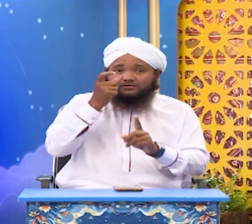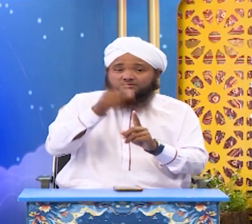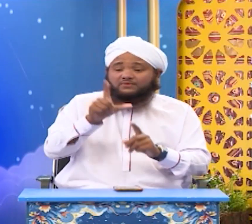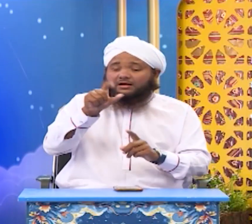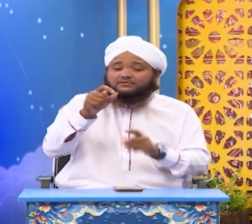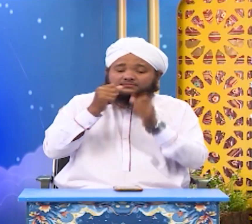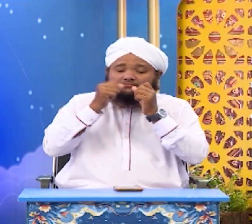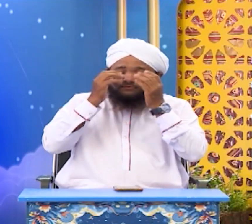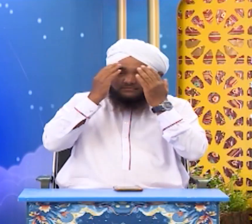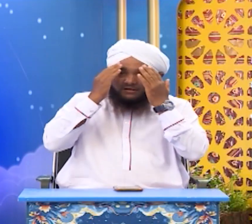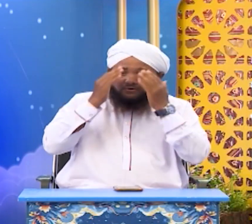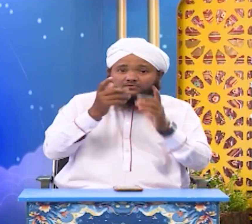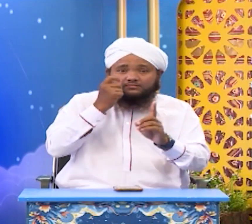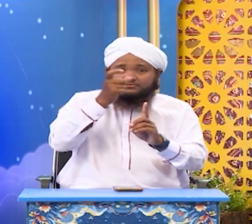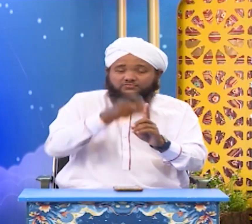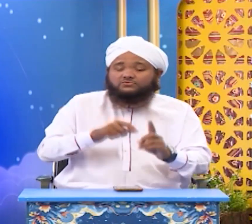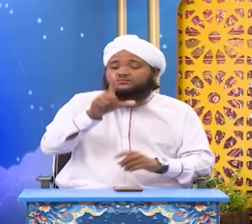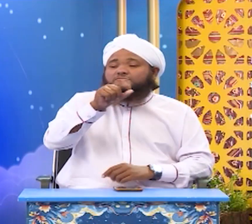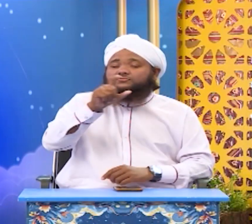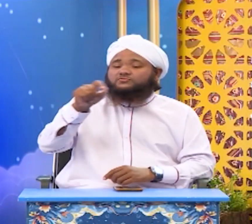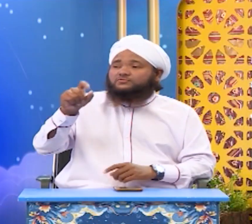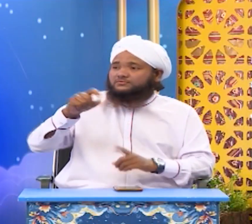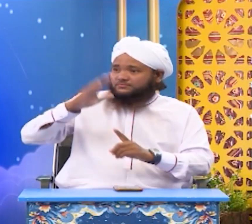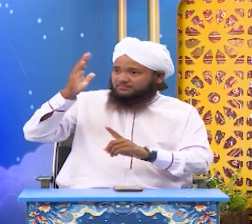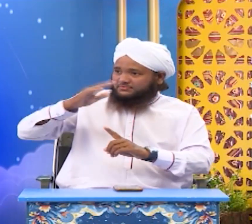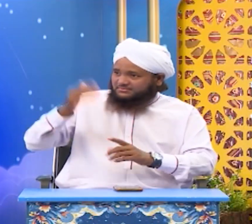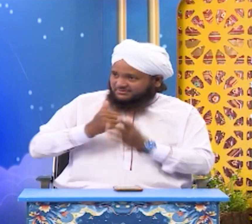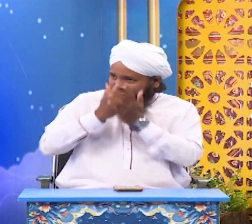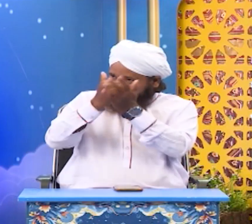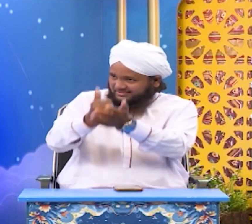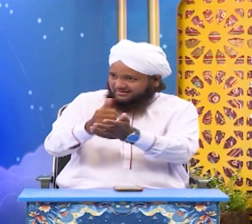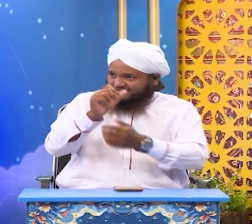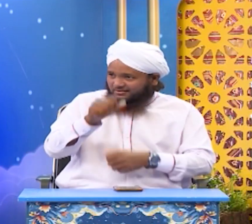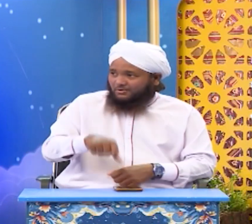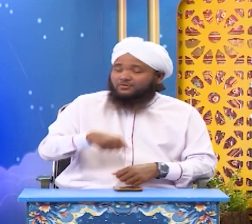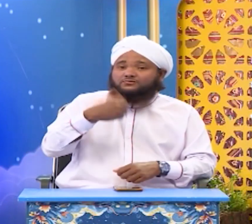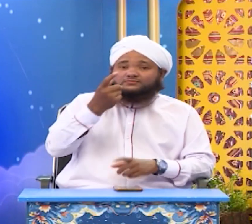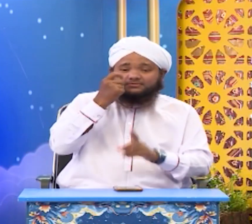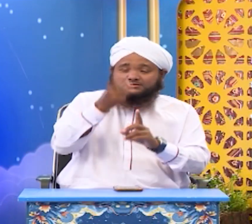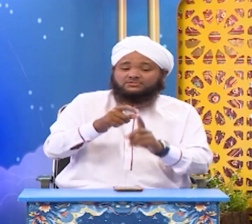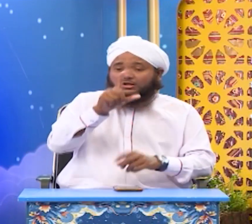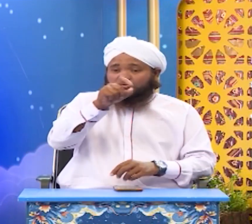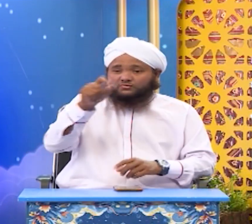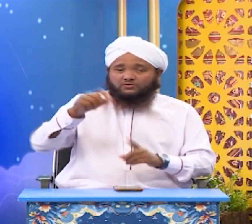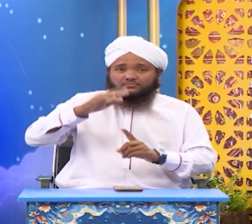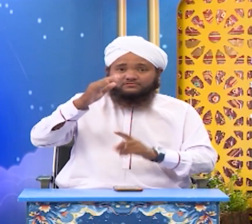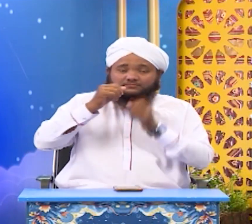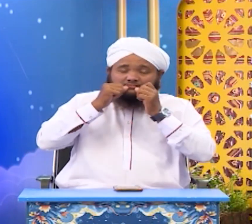مرتبہ درود پاک پڑھے، اللہ پاک اس پر 100 رحمتیں نازل فرماتا ہے، اور جو مجھ پر 100 مرتبہ درود پاک پڑھے،